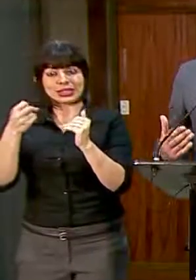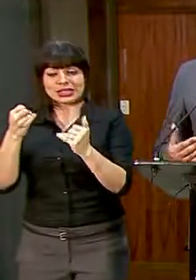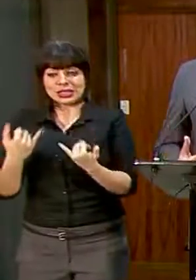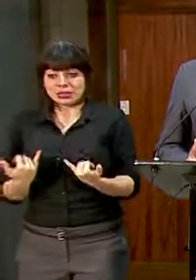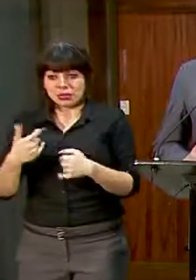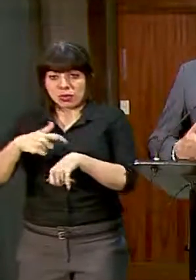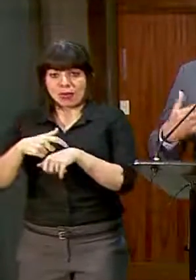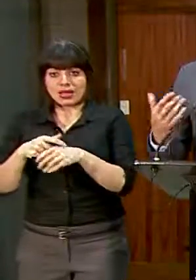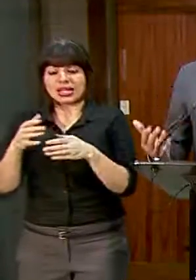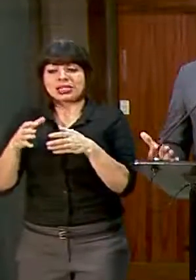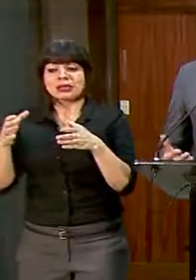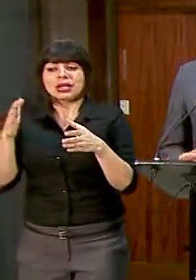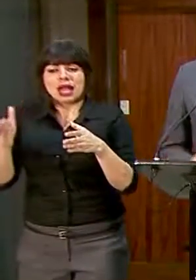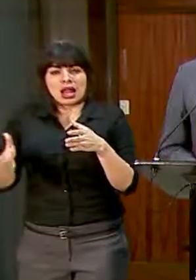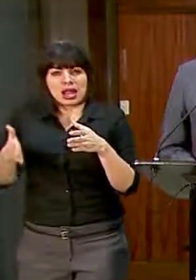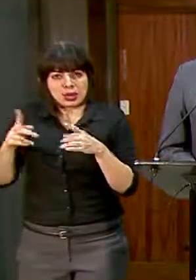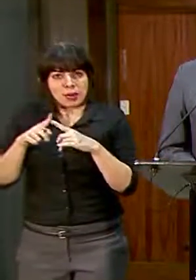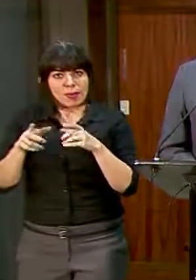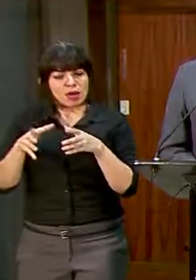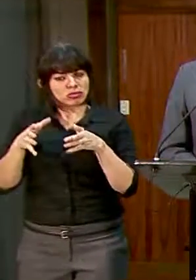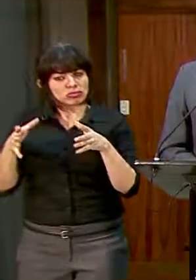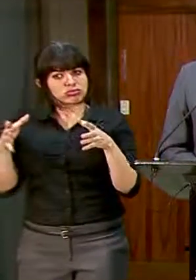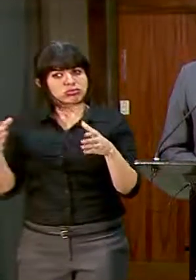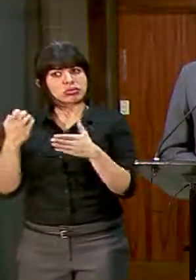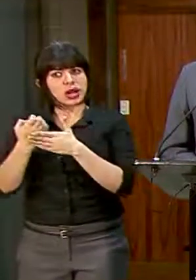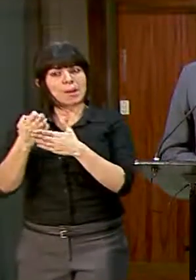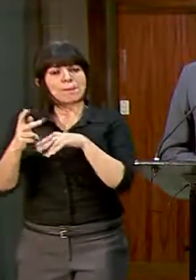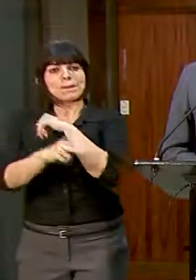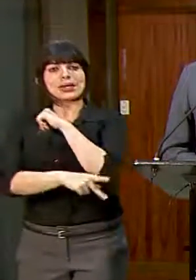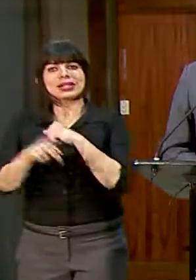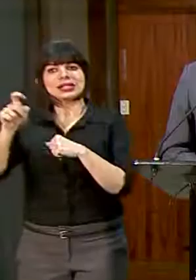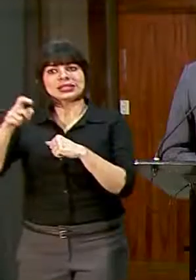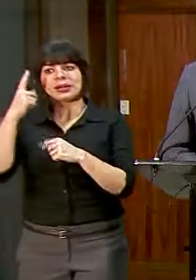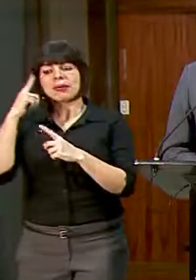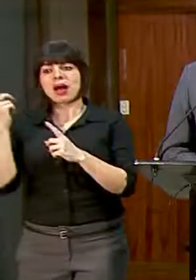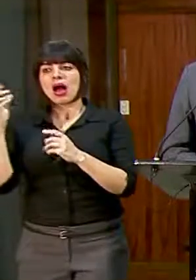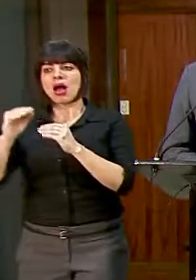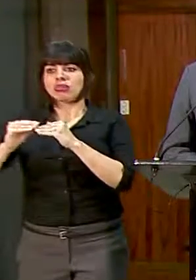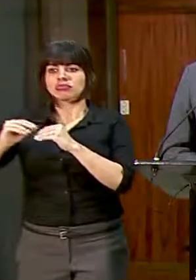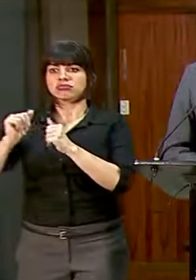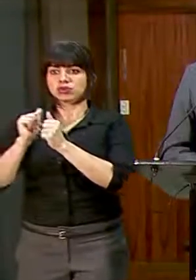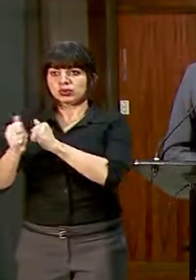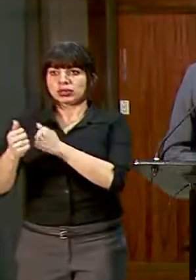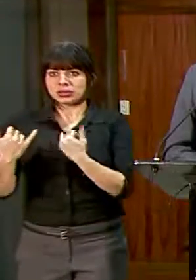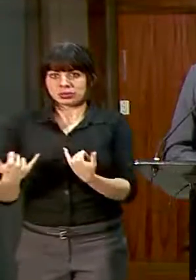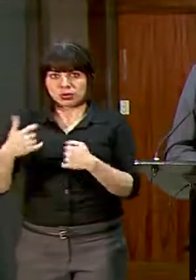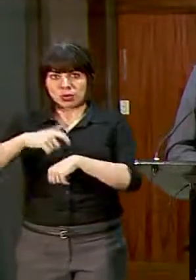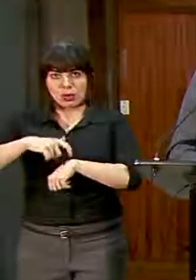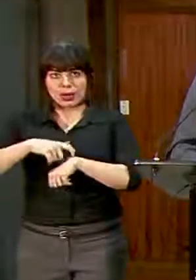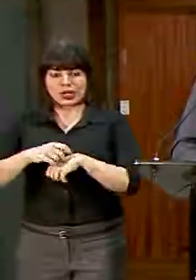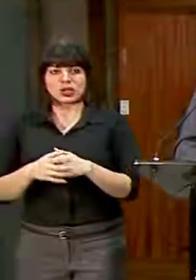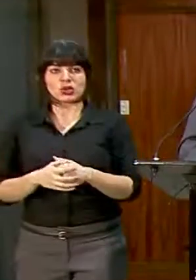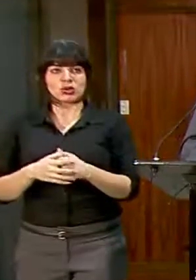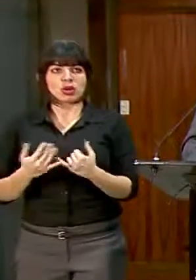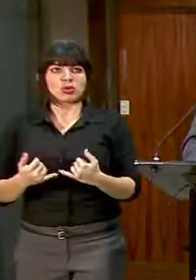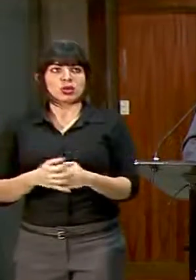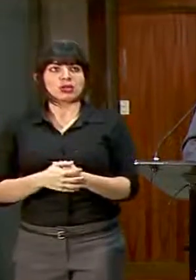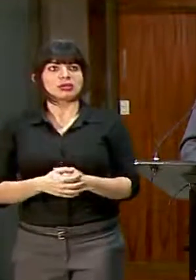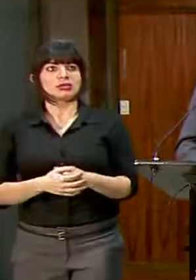crecimiento lento, pero crecimiento de nuestra economía, el país requiere para superar el momento que tenemos en la